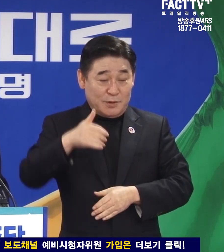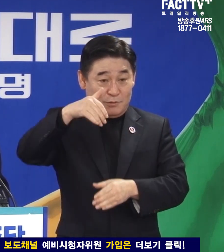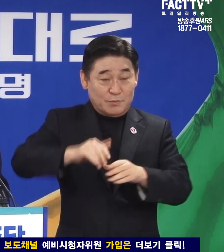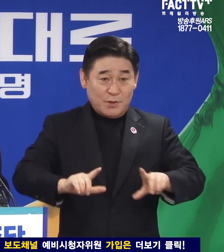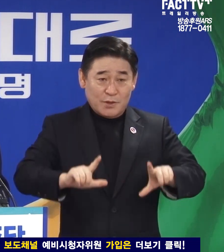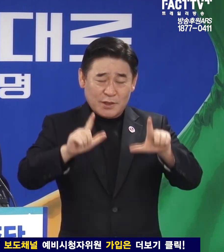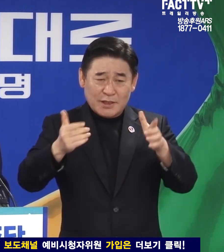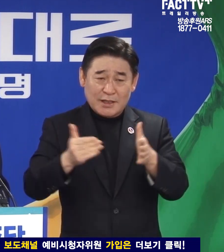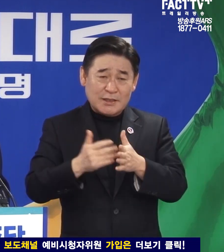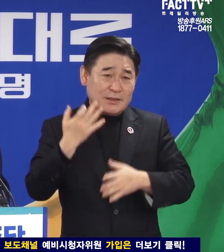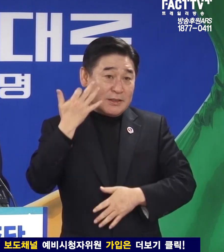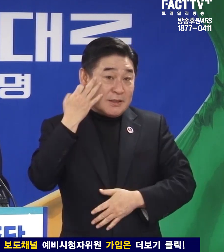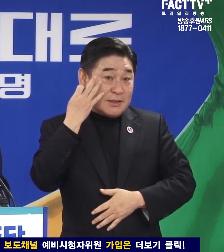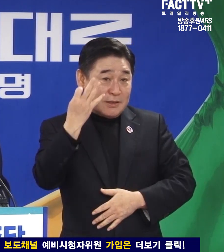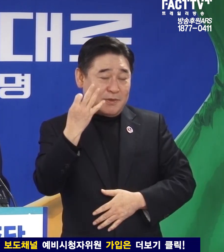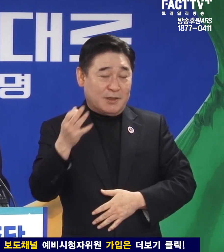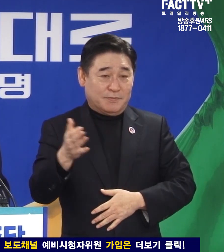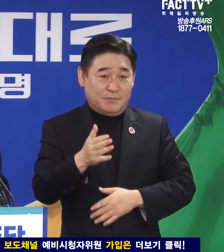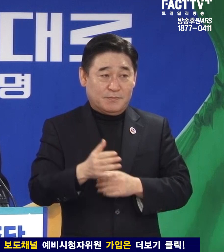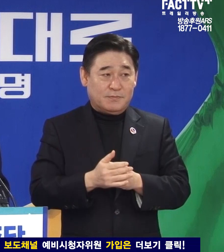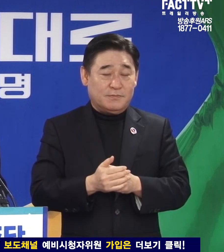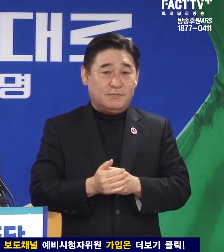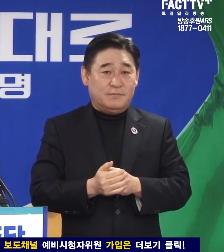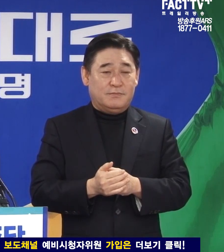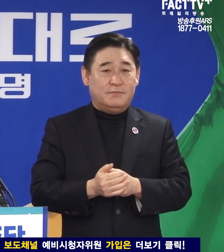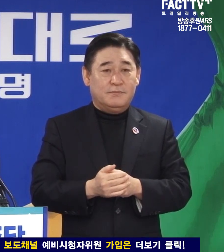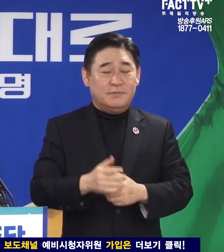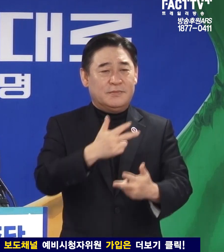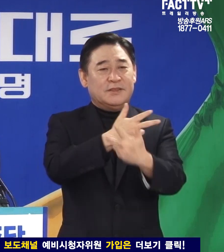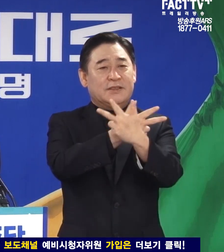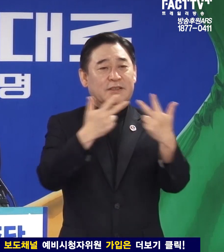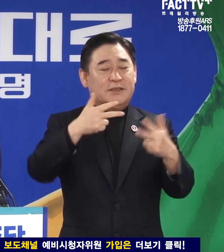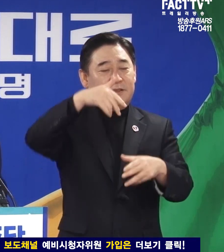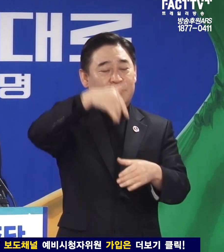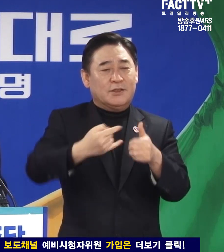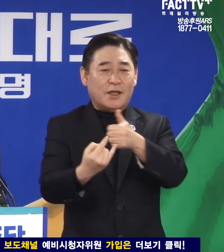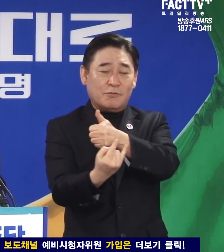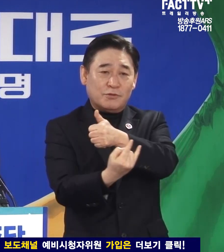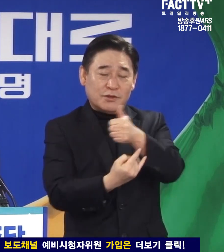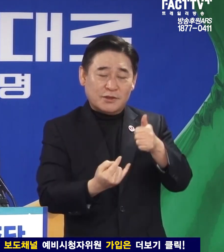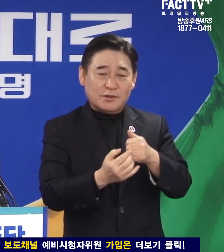사전투표일까지 남은 2주일 정도를 이재명 선대위는